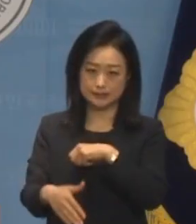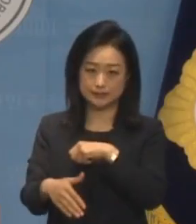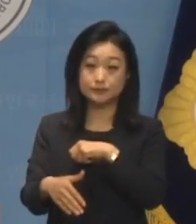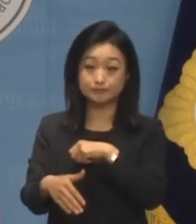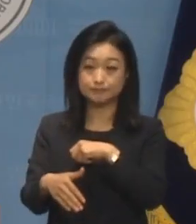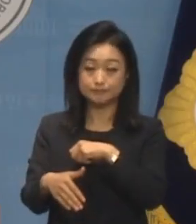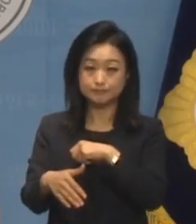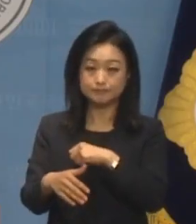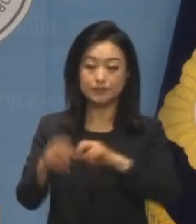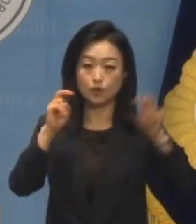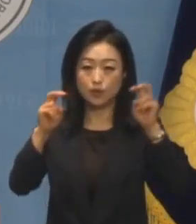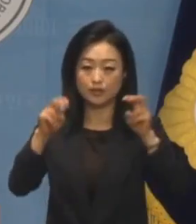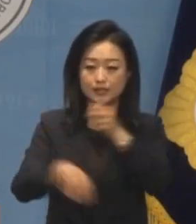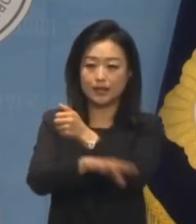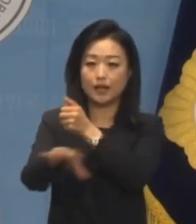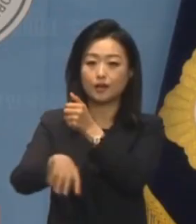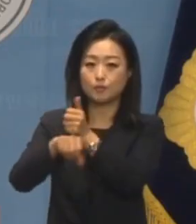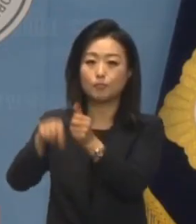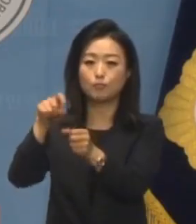구조에서나 나올 수 있는 발상입니다.